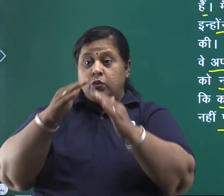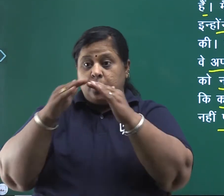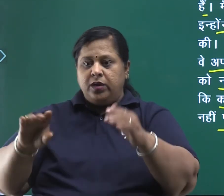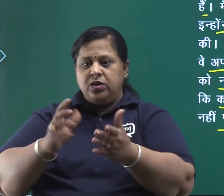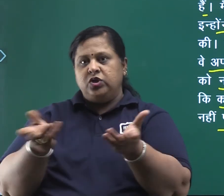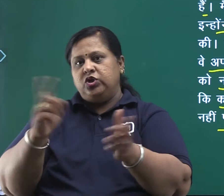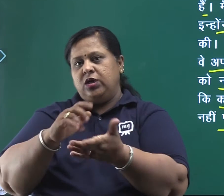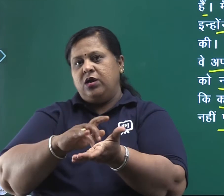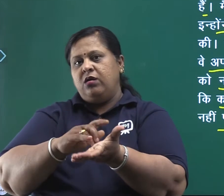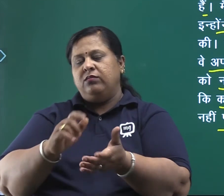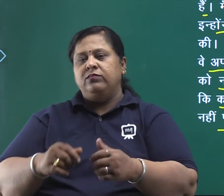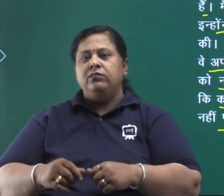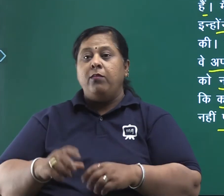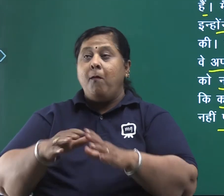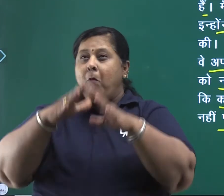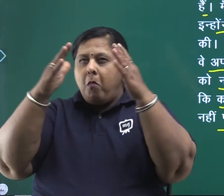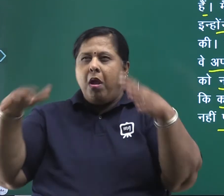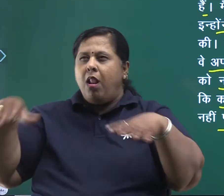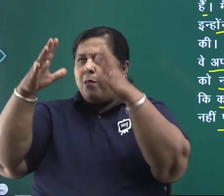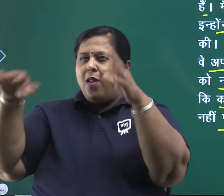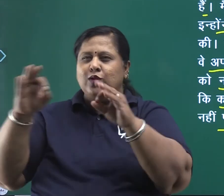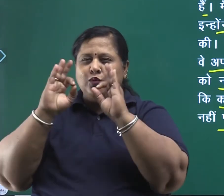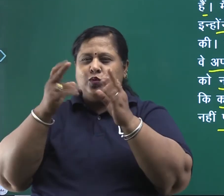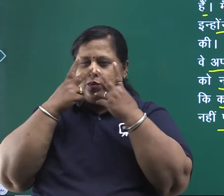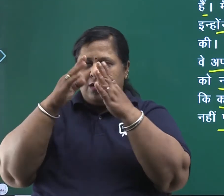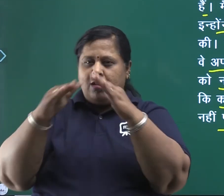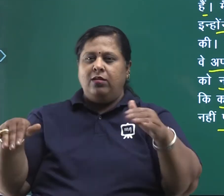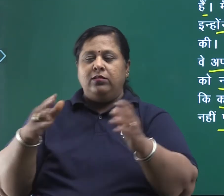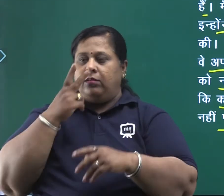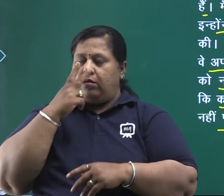जगह महल ही महल उन्हें दिखाई दिए।